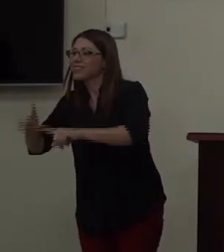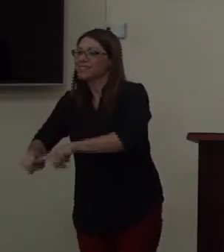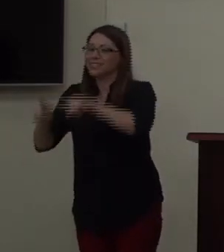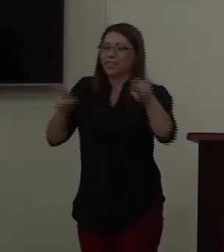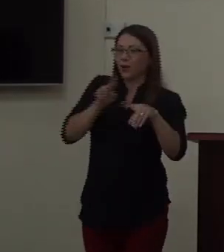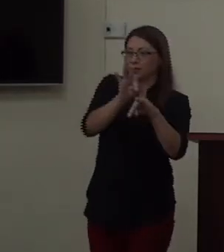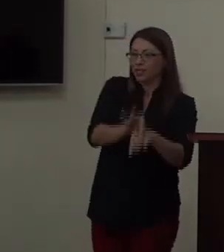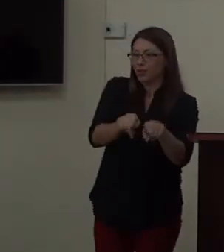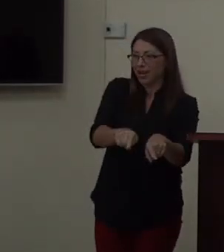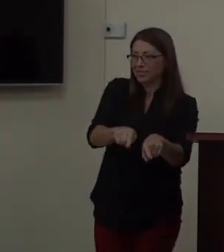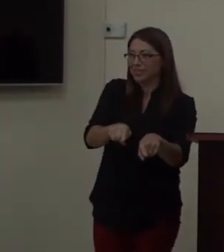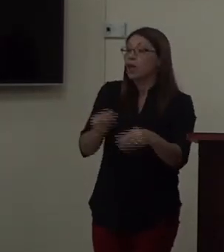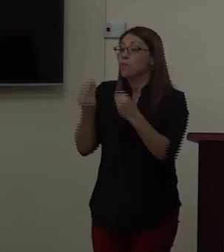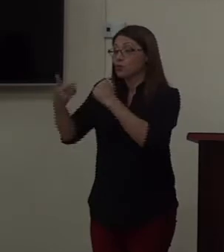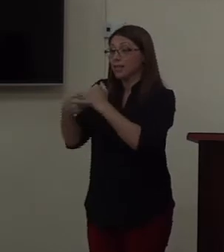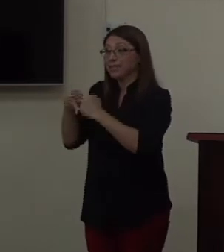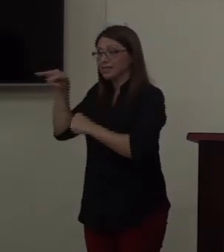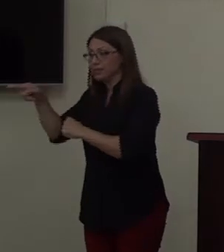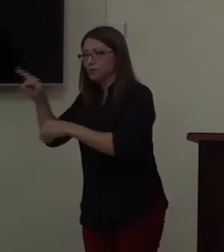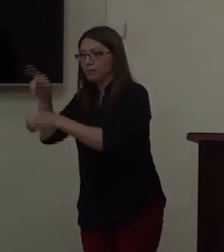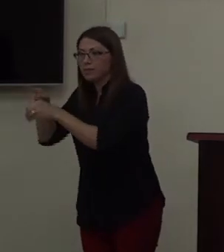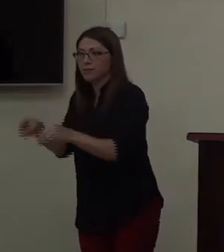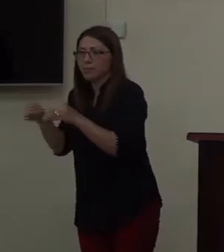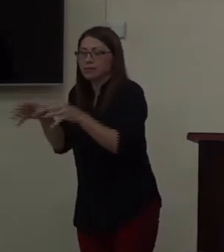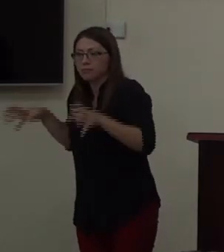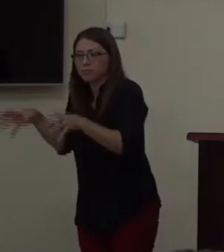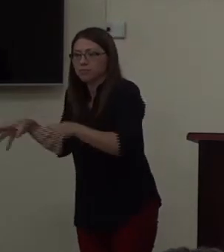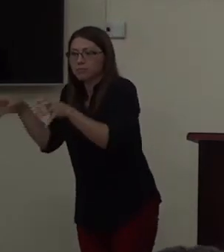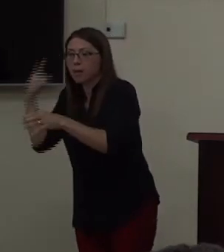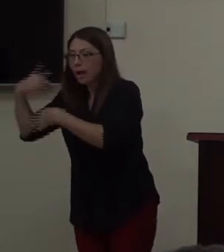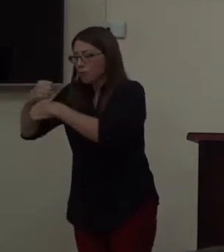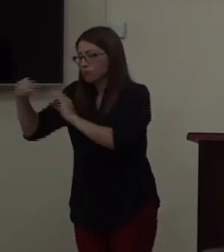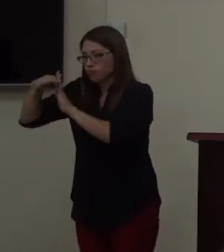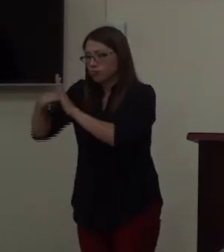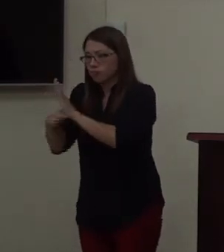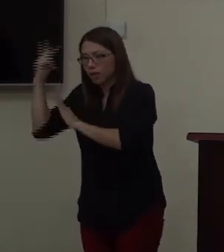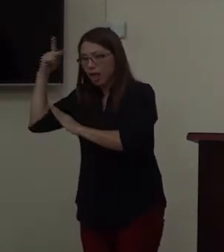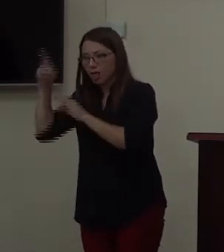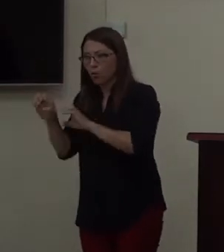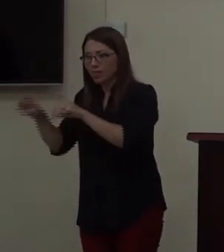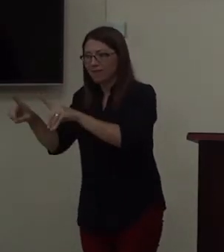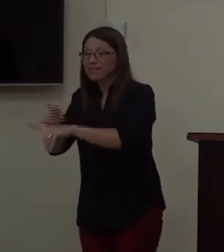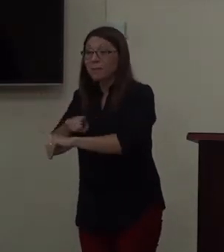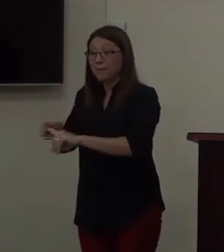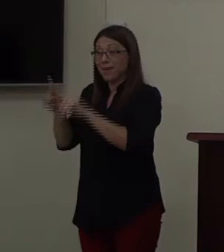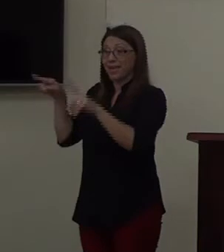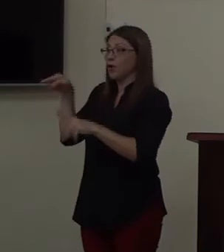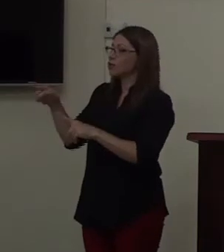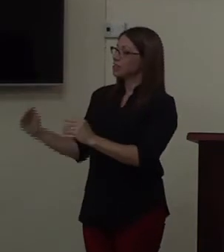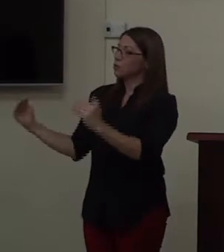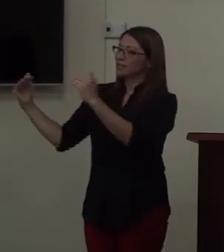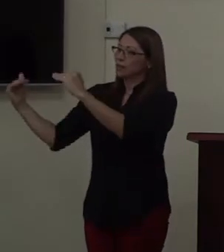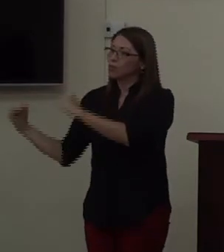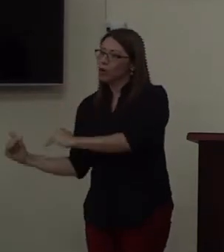muchas veces son los que participan más activamente en las políticas educativas, pero están en un estatus